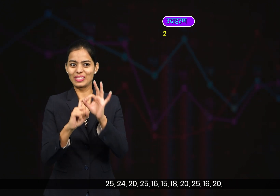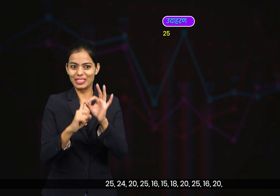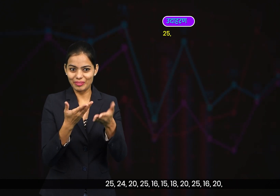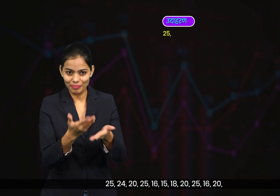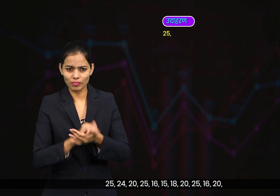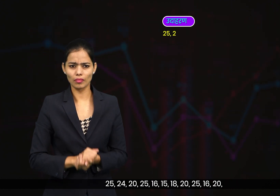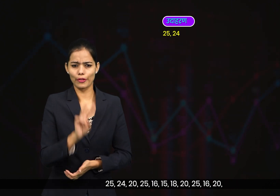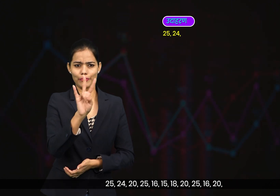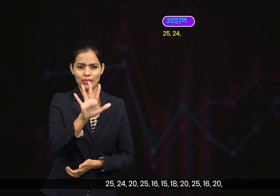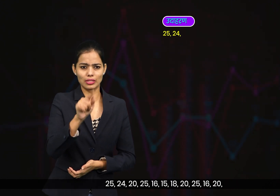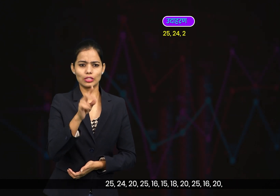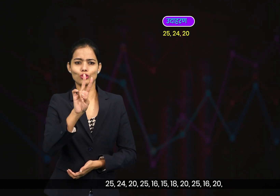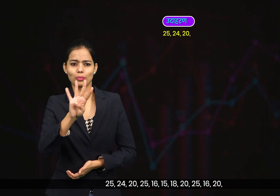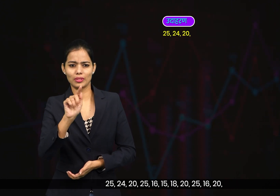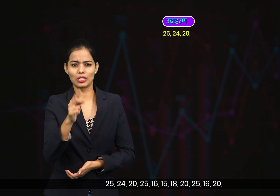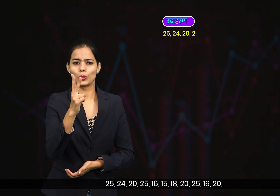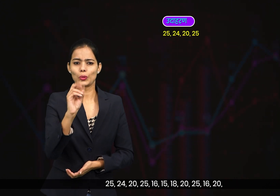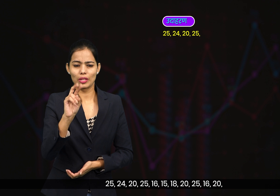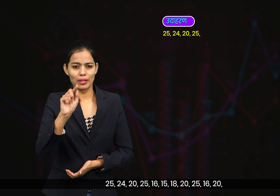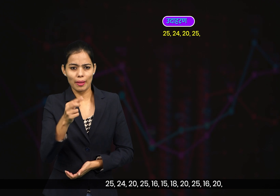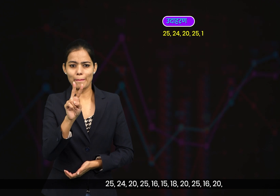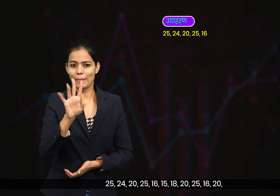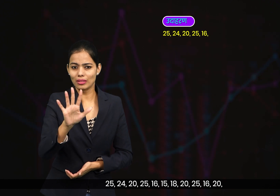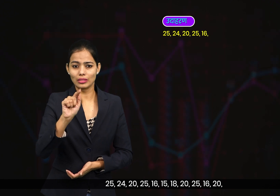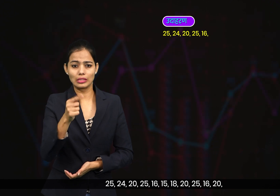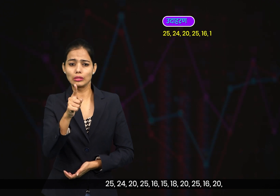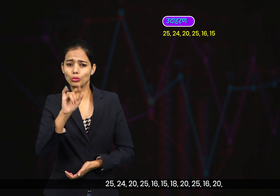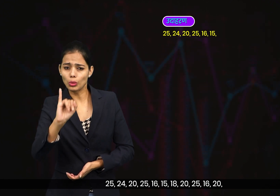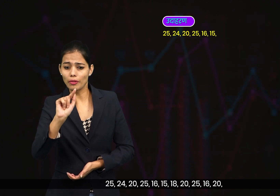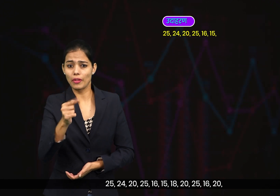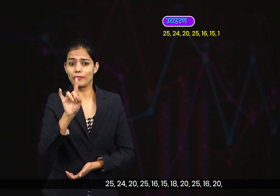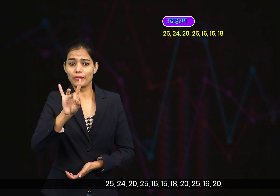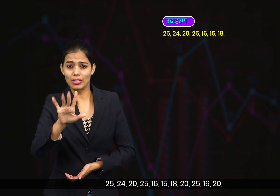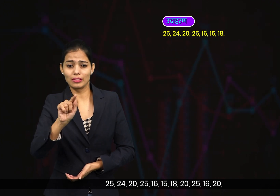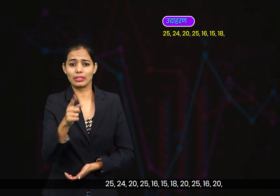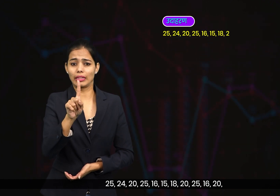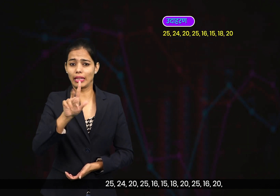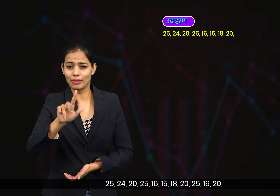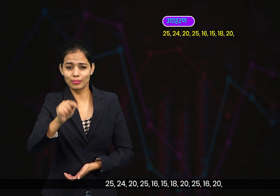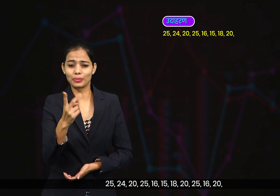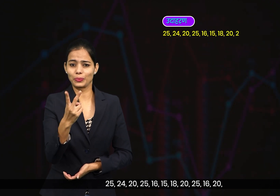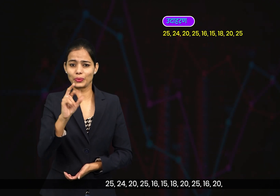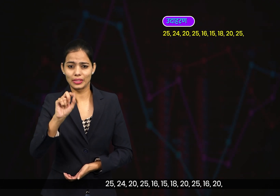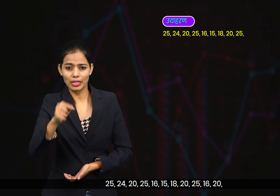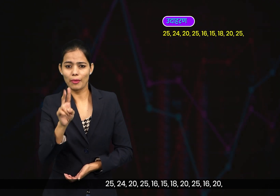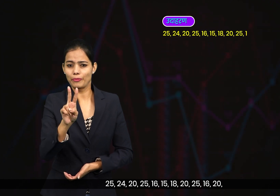25, 24, 20, 25, 16, 15, 18, 20, 25, 16, 20,